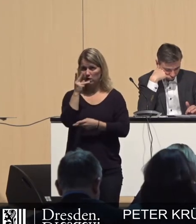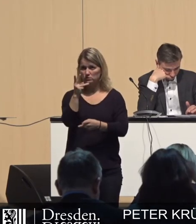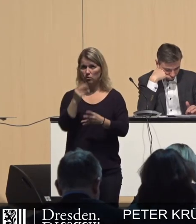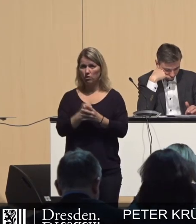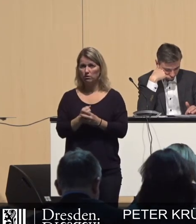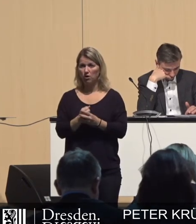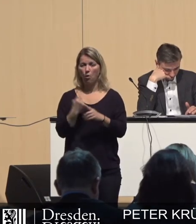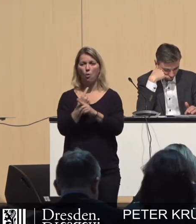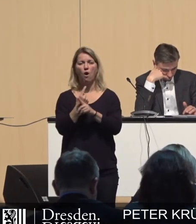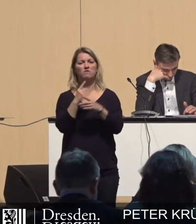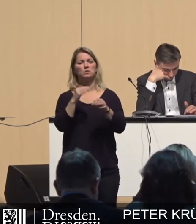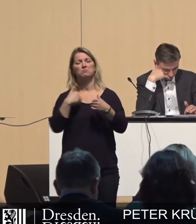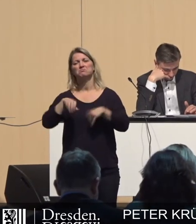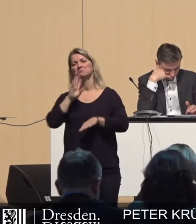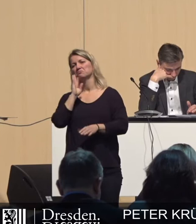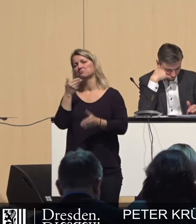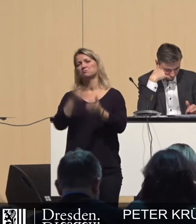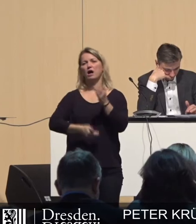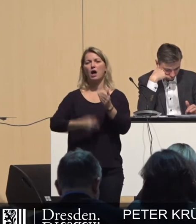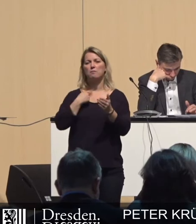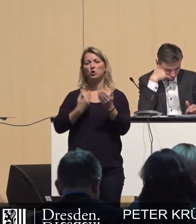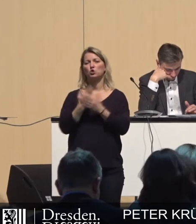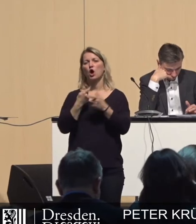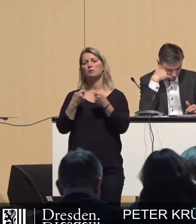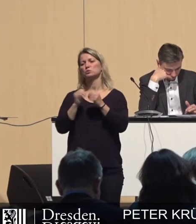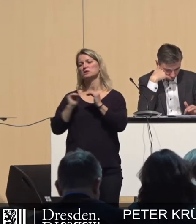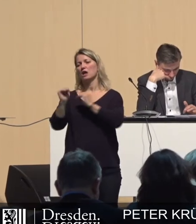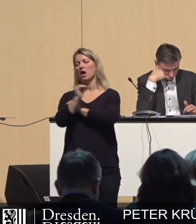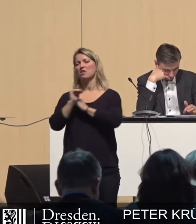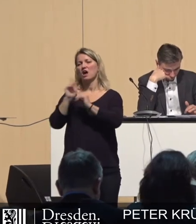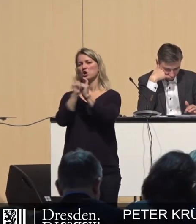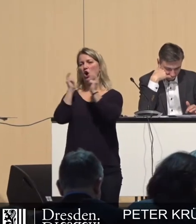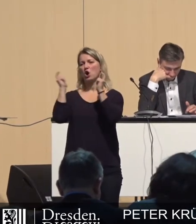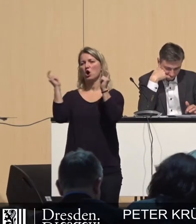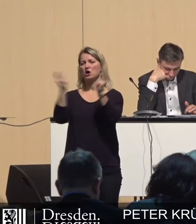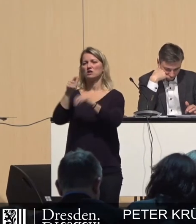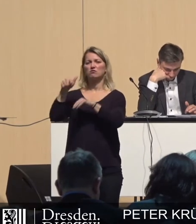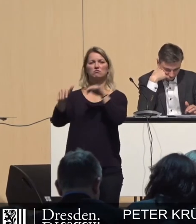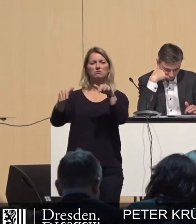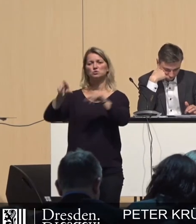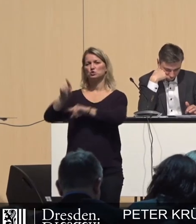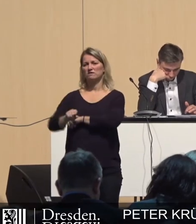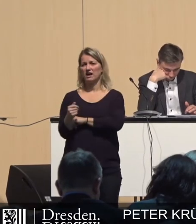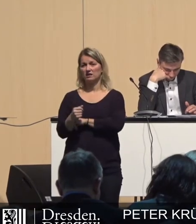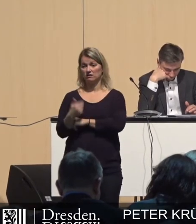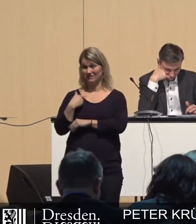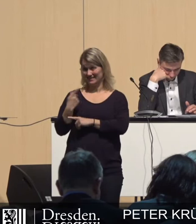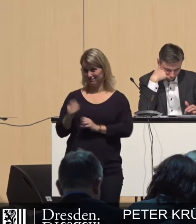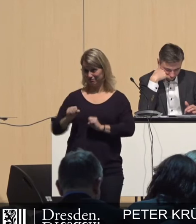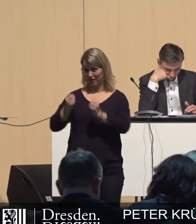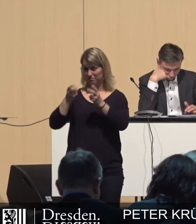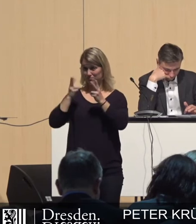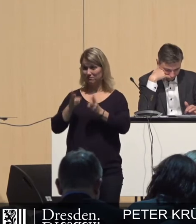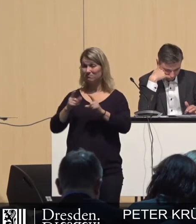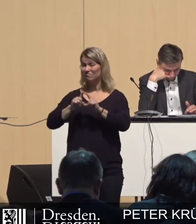beklagen wir, dass zu wenige Konzernsitze in den neuen Bundesländern ansässig seien. Hier entsteht ein Unternehmen mit 2,6